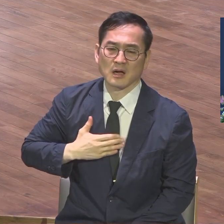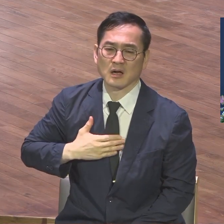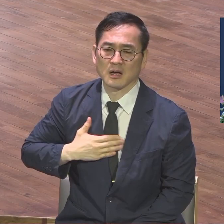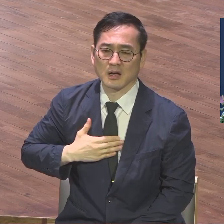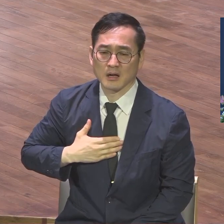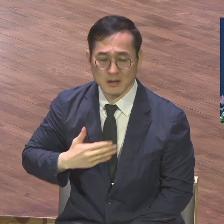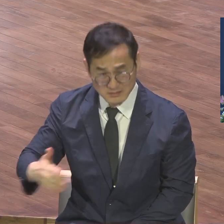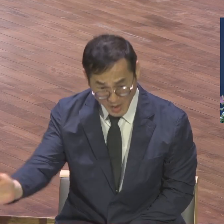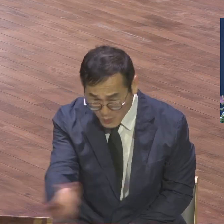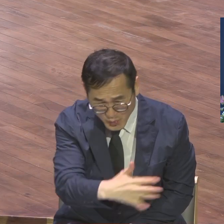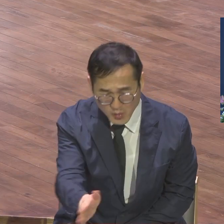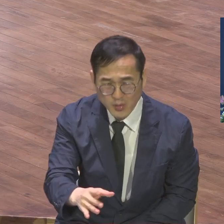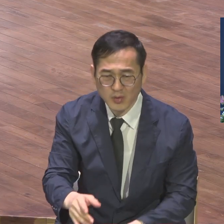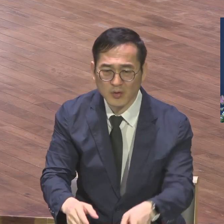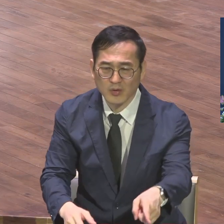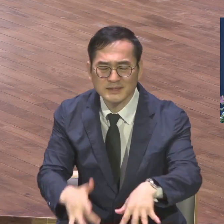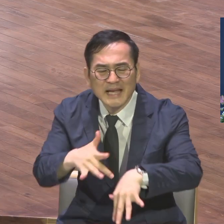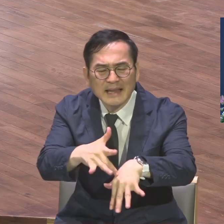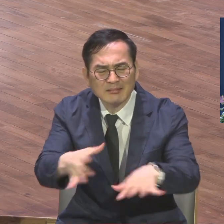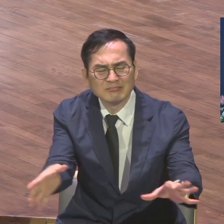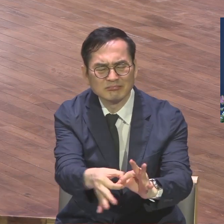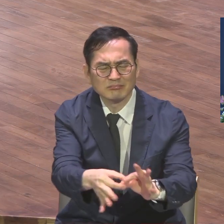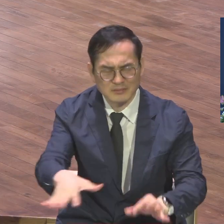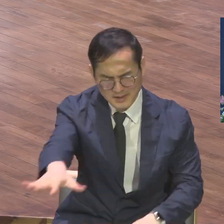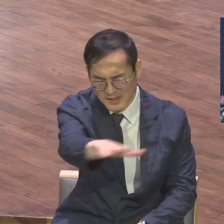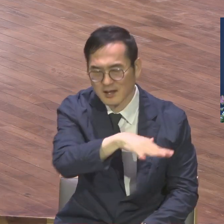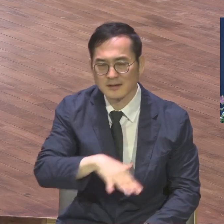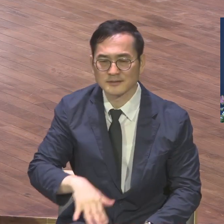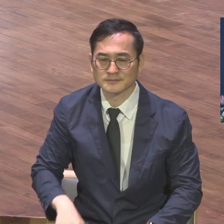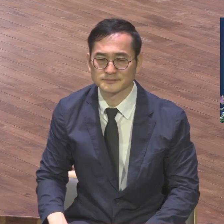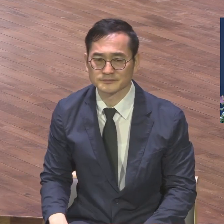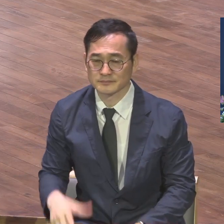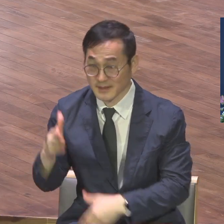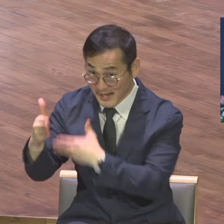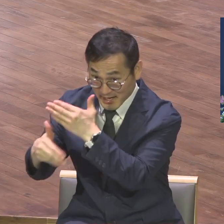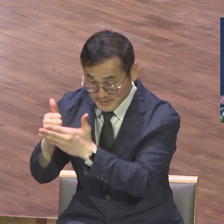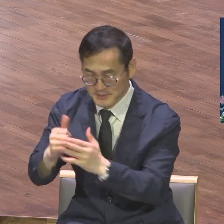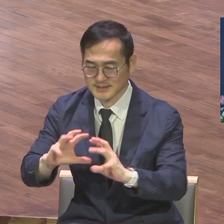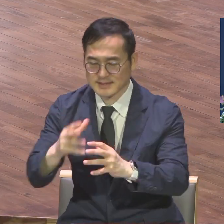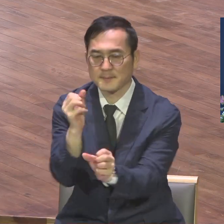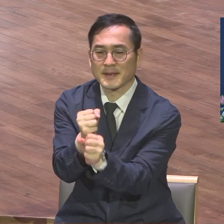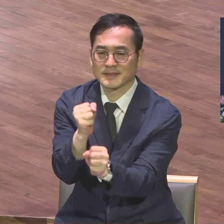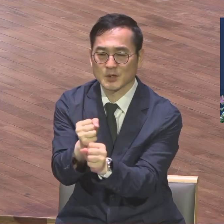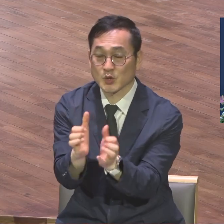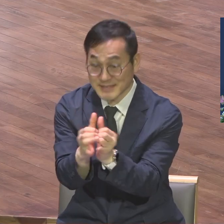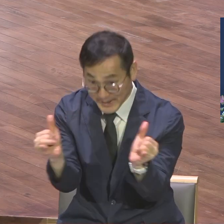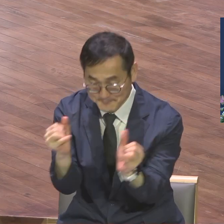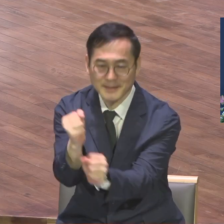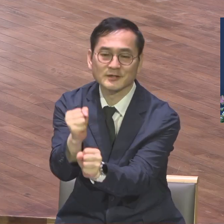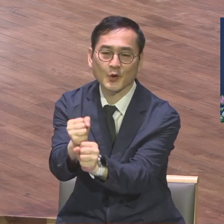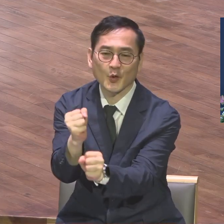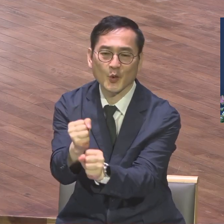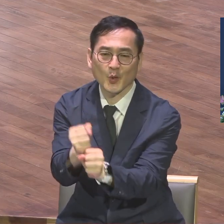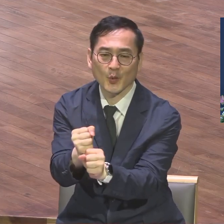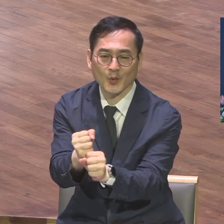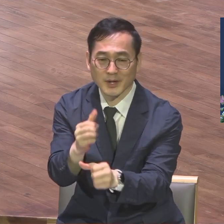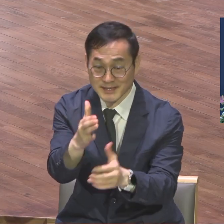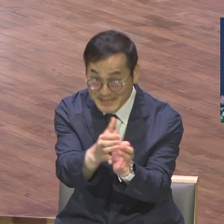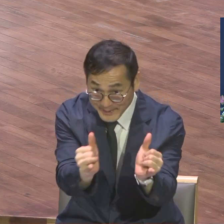하나님께서 유일하게 하나님의 형상대로 인간을 창조하시고 인간만